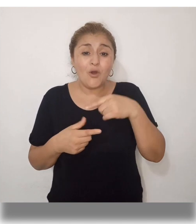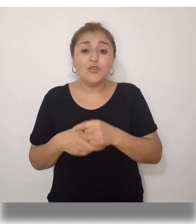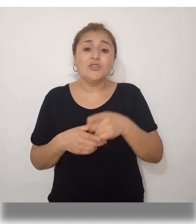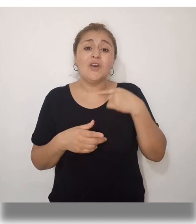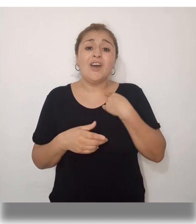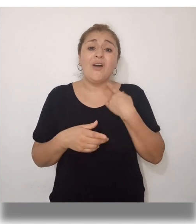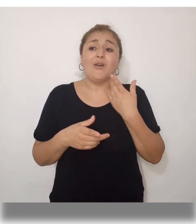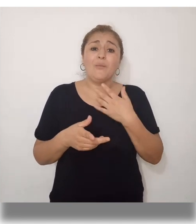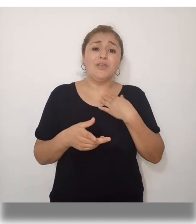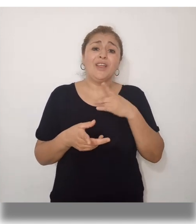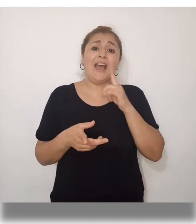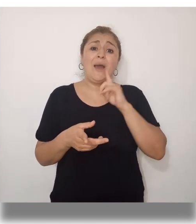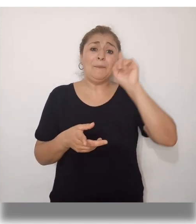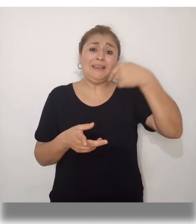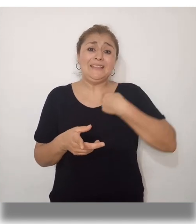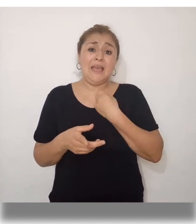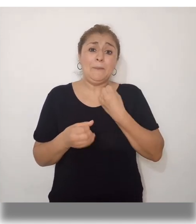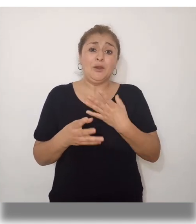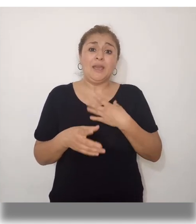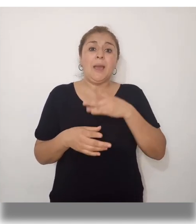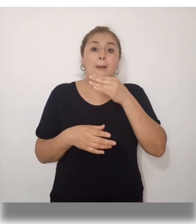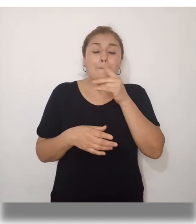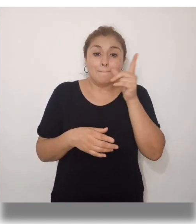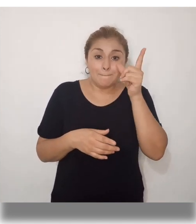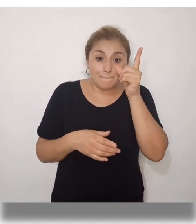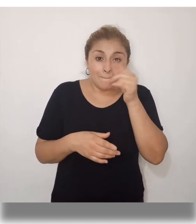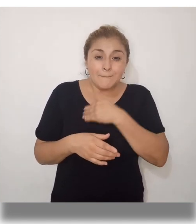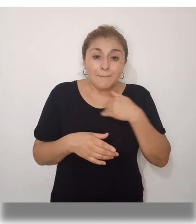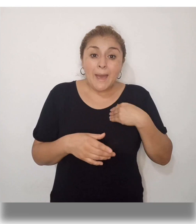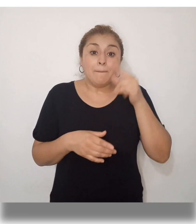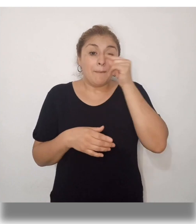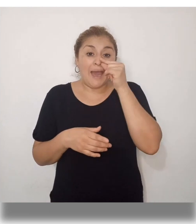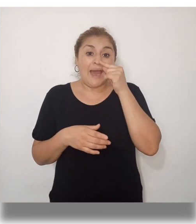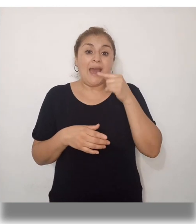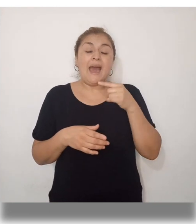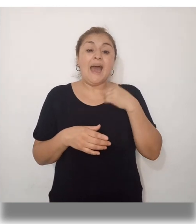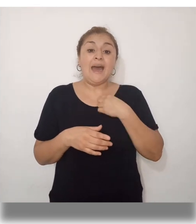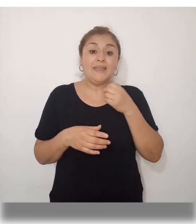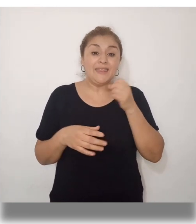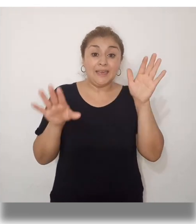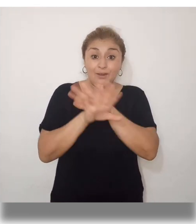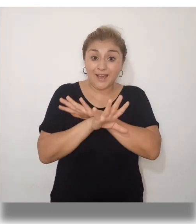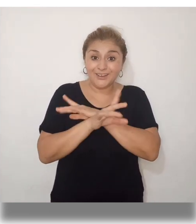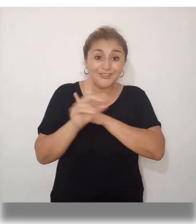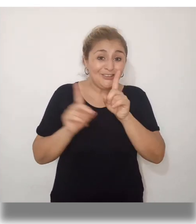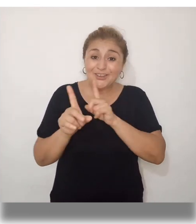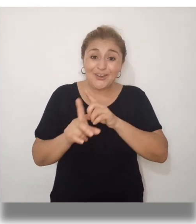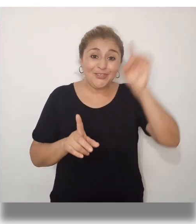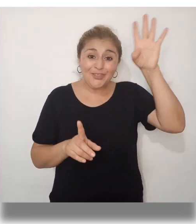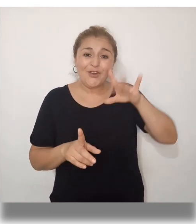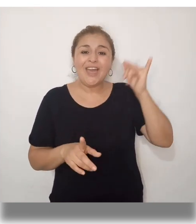un accidente somos hijos buscados esperados y amados por nuestro padre